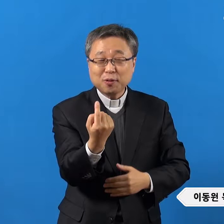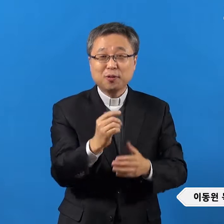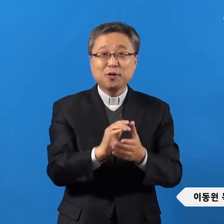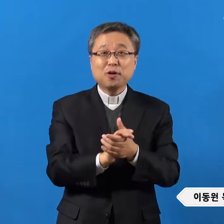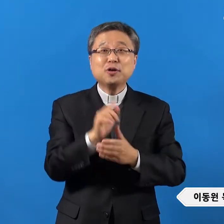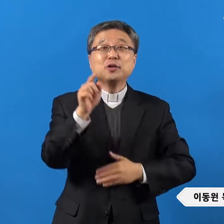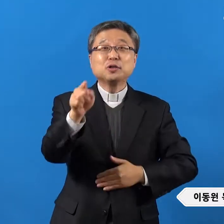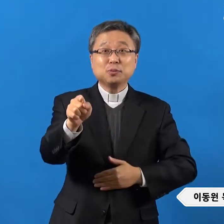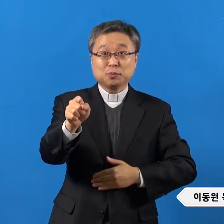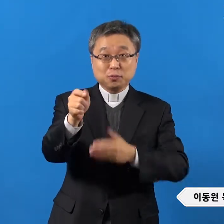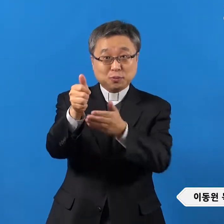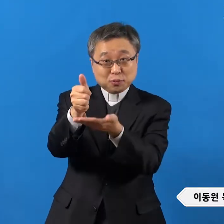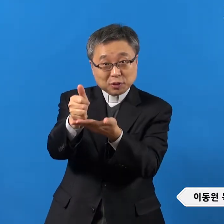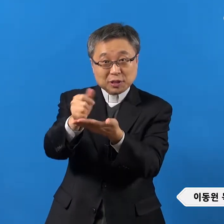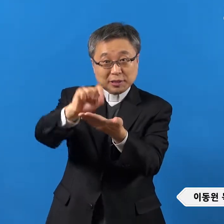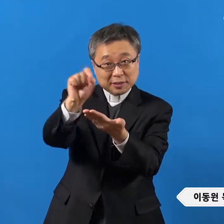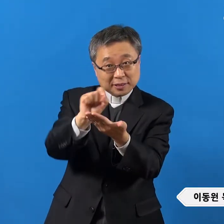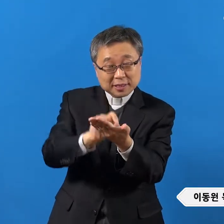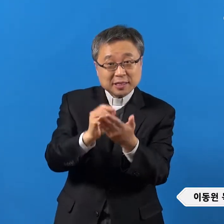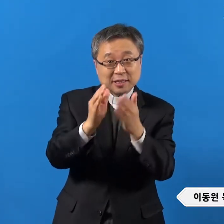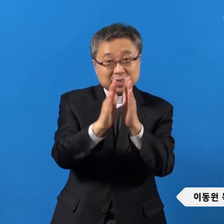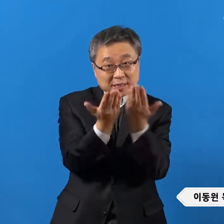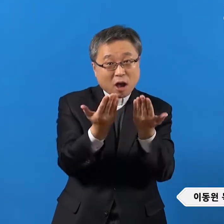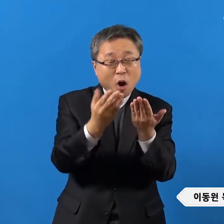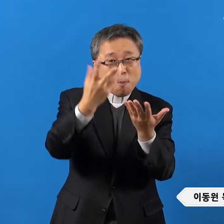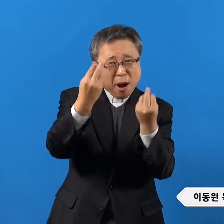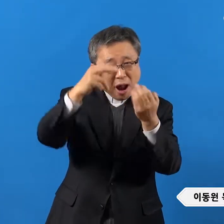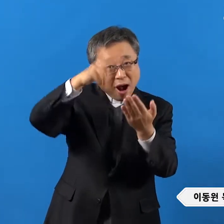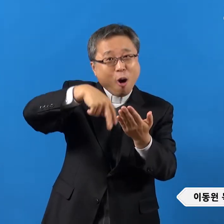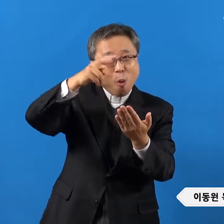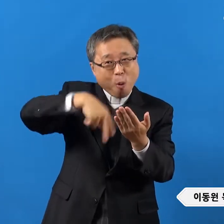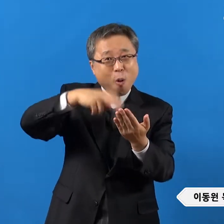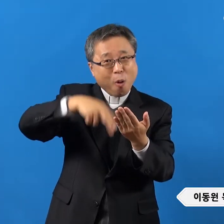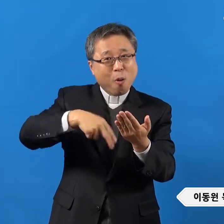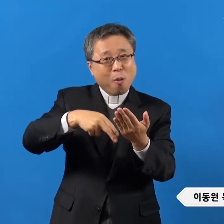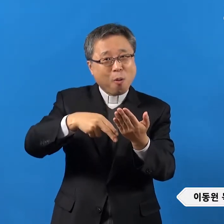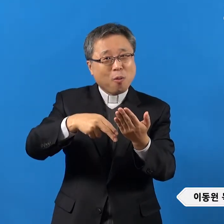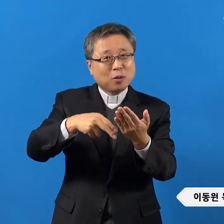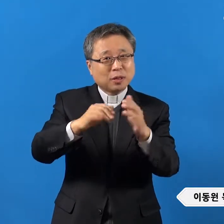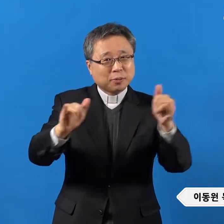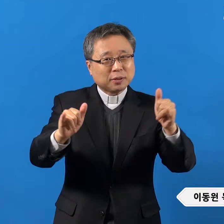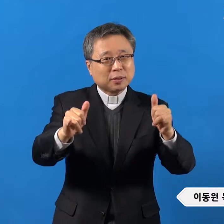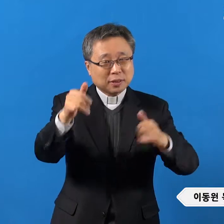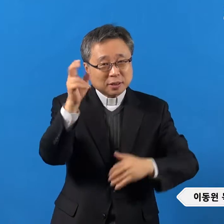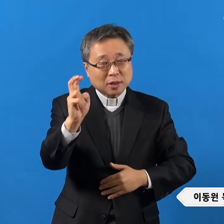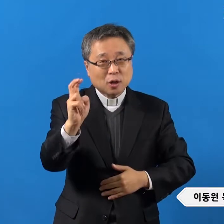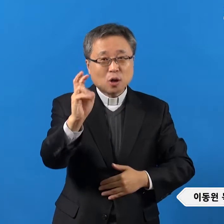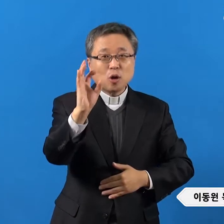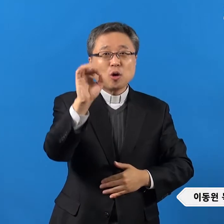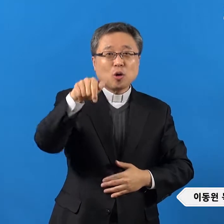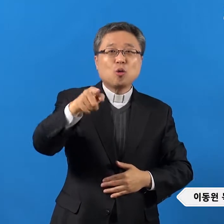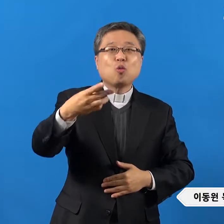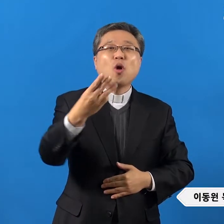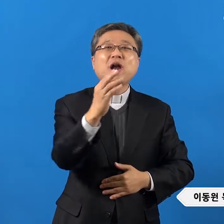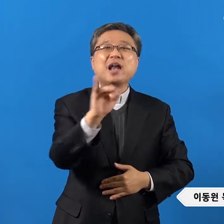그분의 책에 익숙한 분들이 많이 있을 것입니다. 원리를 찾아라 생각이